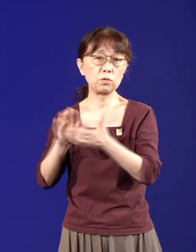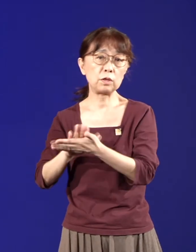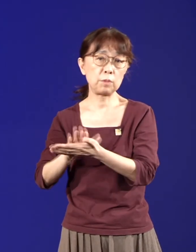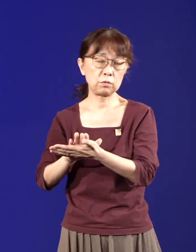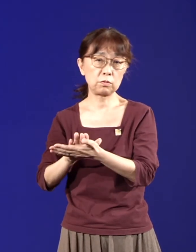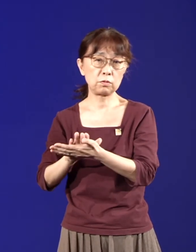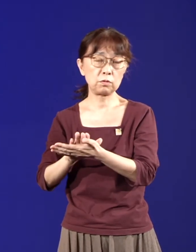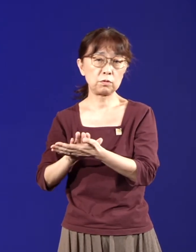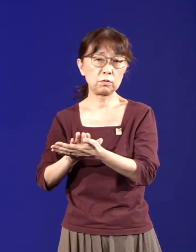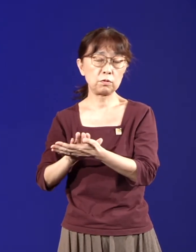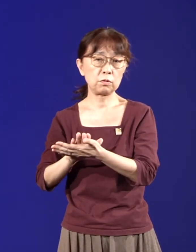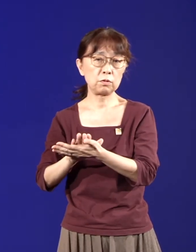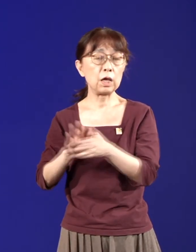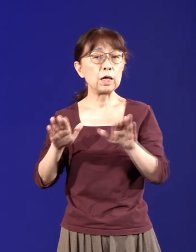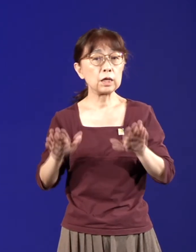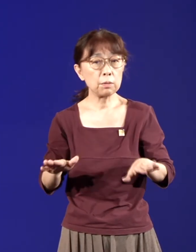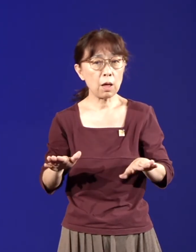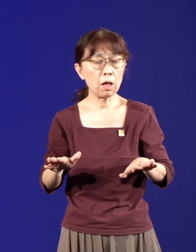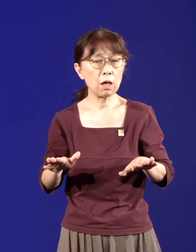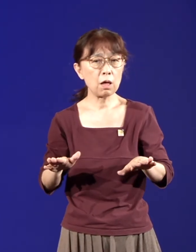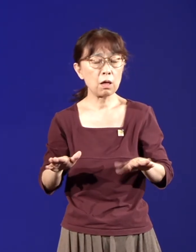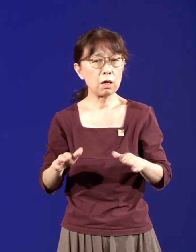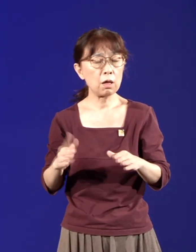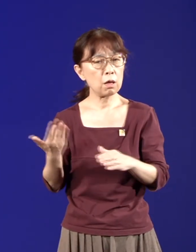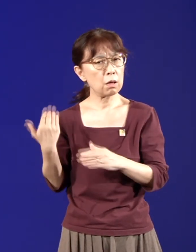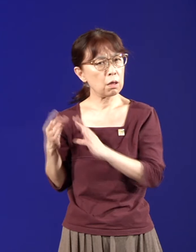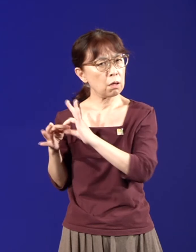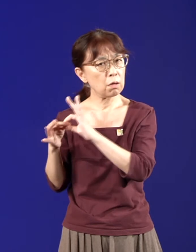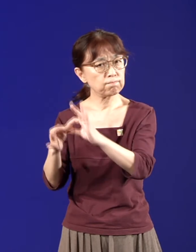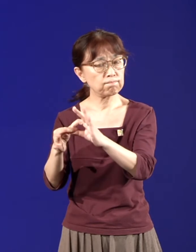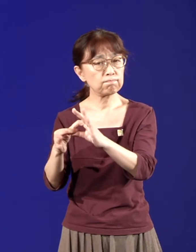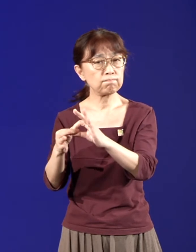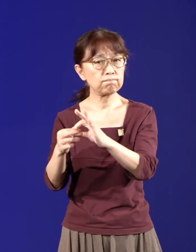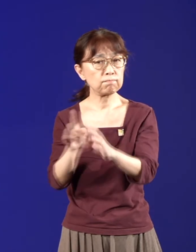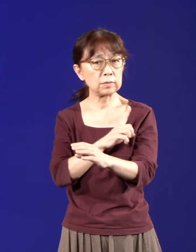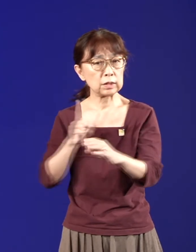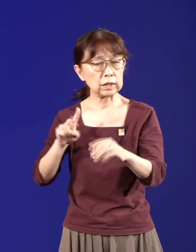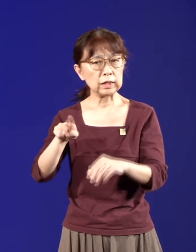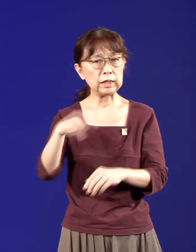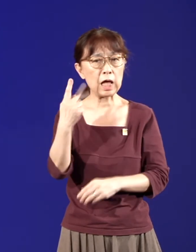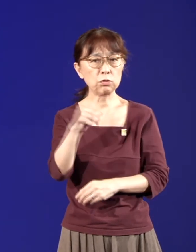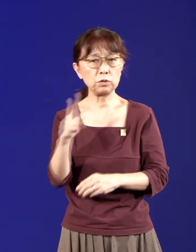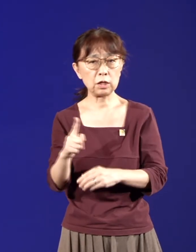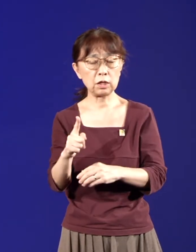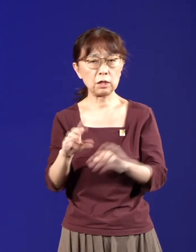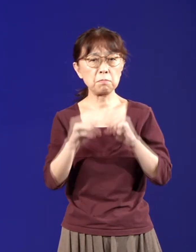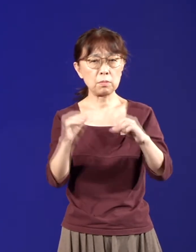が、このところ200人を超える日が続いているという状況がございま